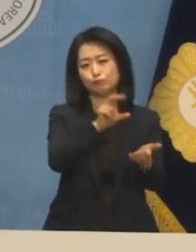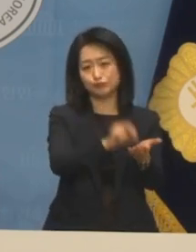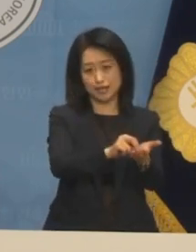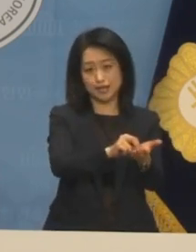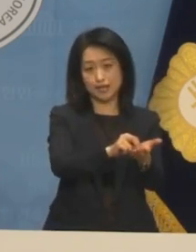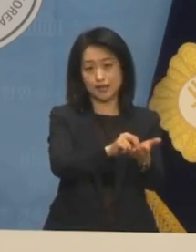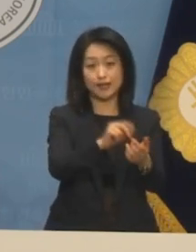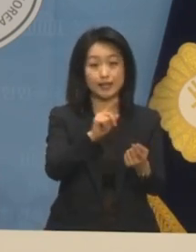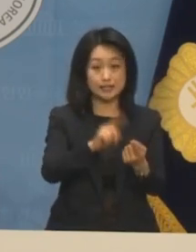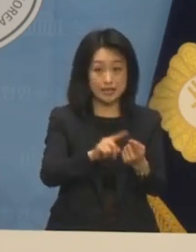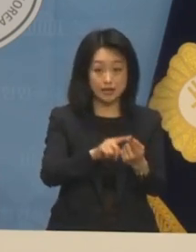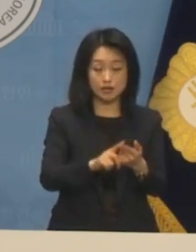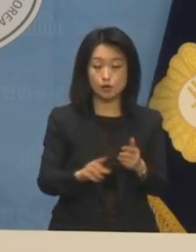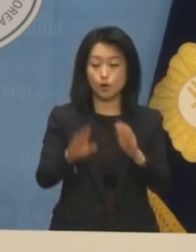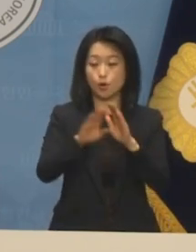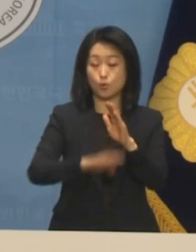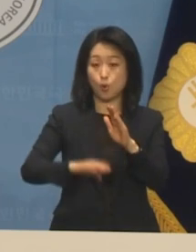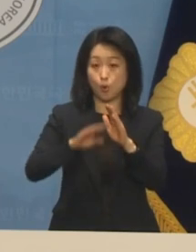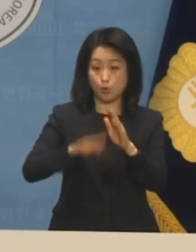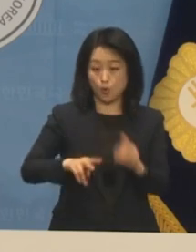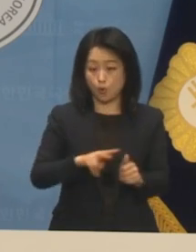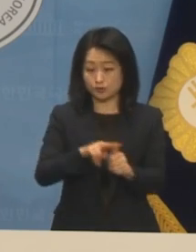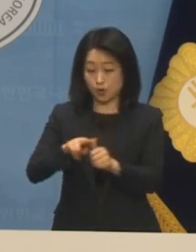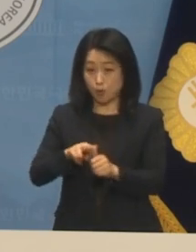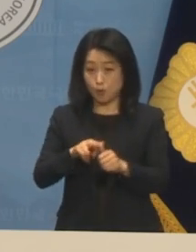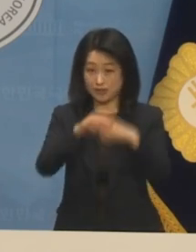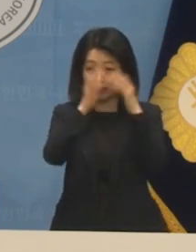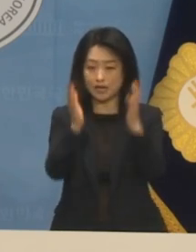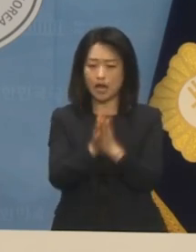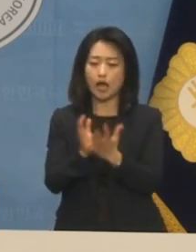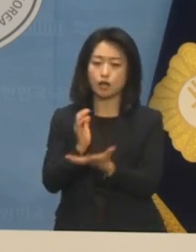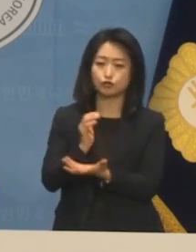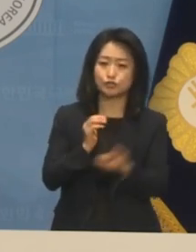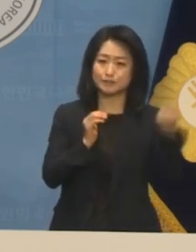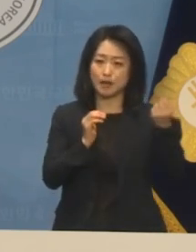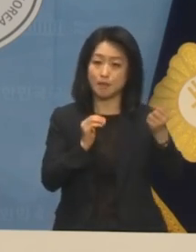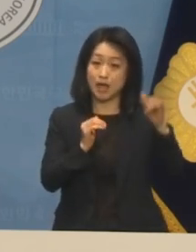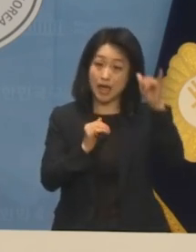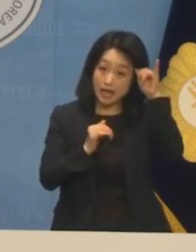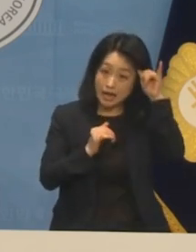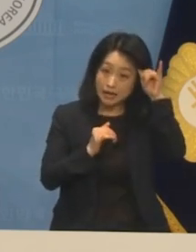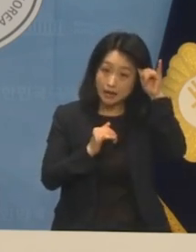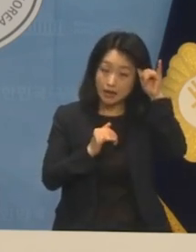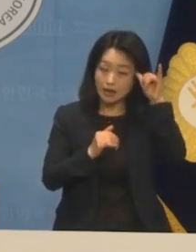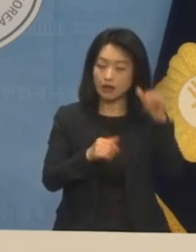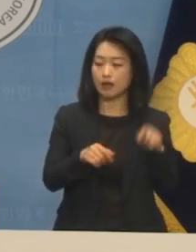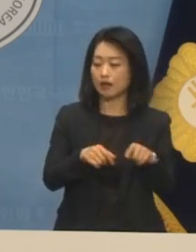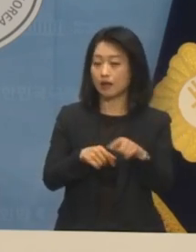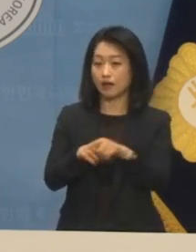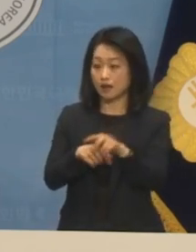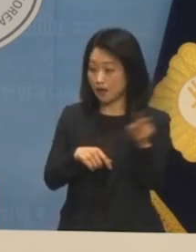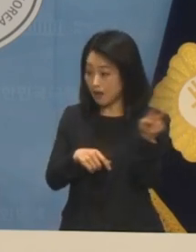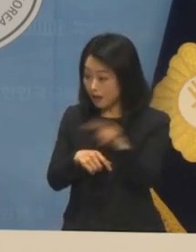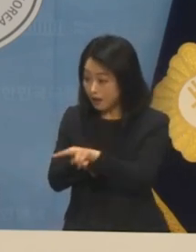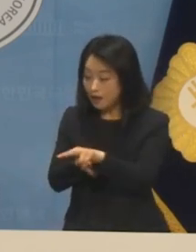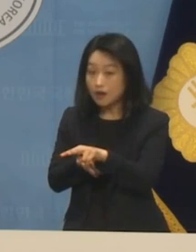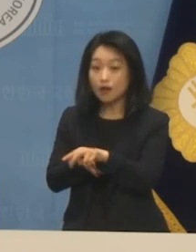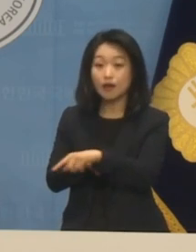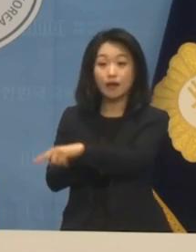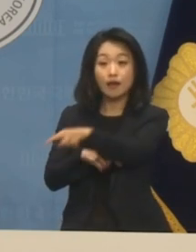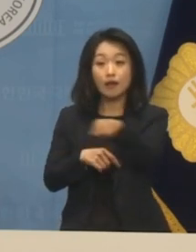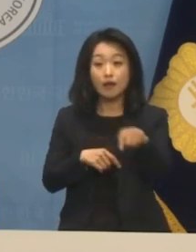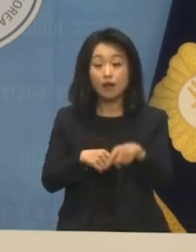편향이 공공학습 데이터로 그대로 수집될 수 있습니다. 이런 공공학습 데이터로 개발된